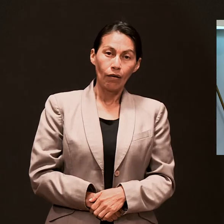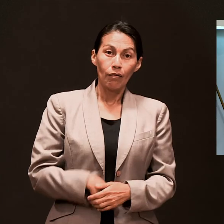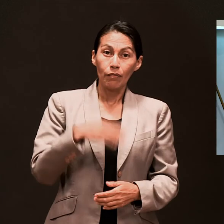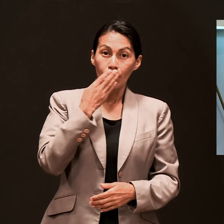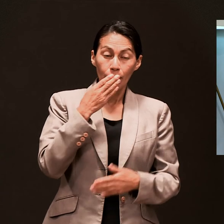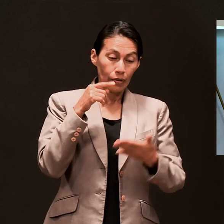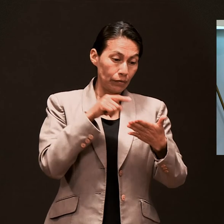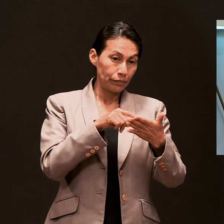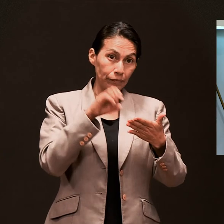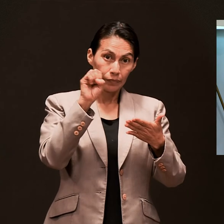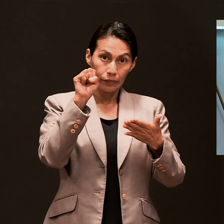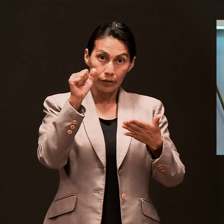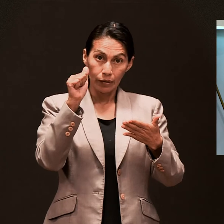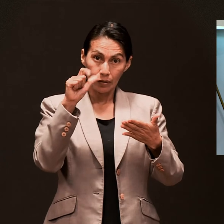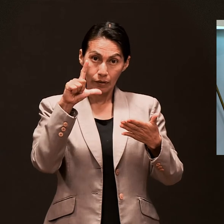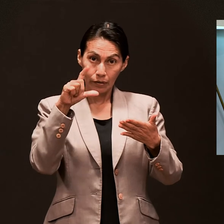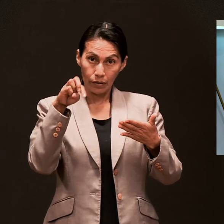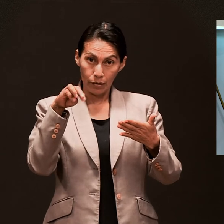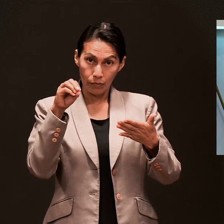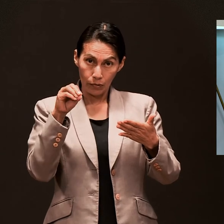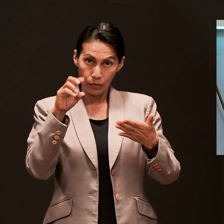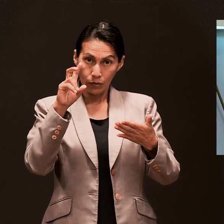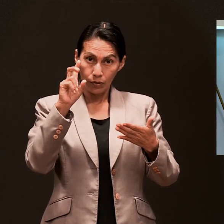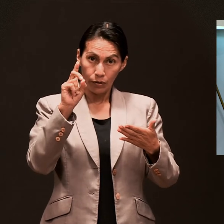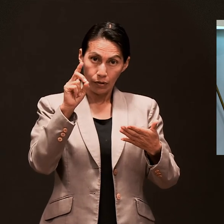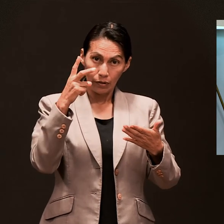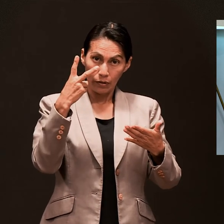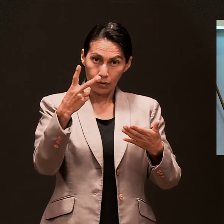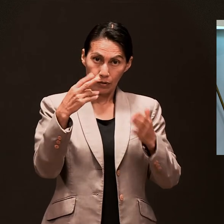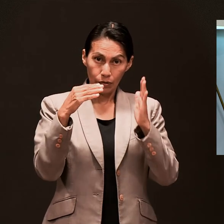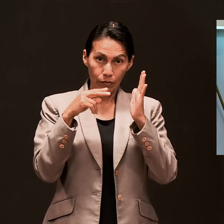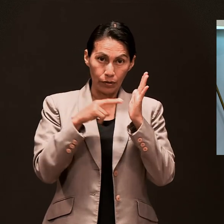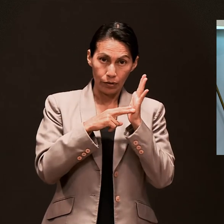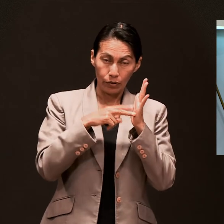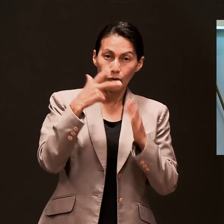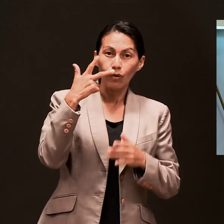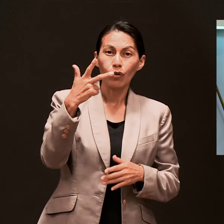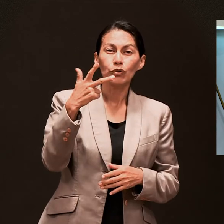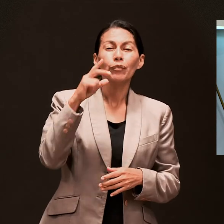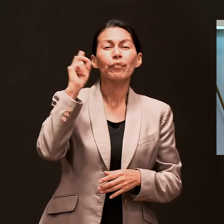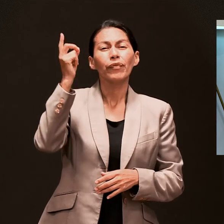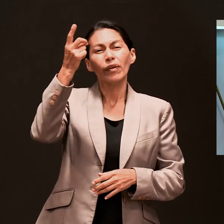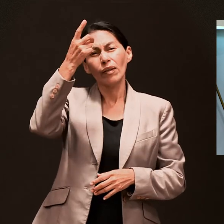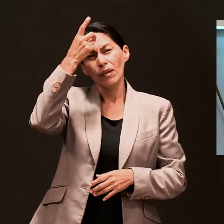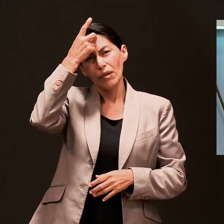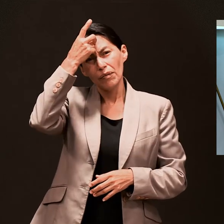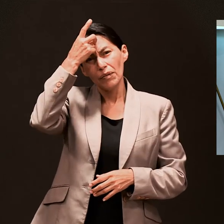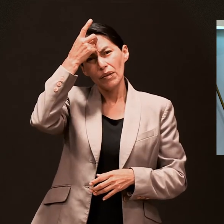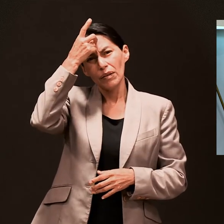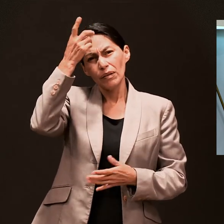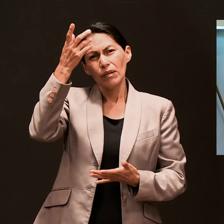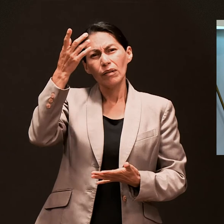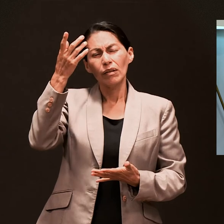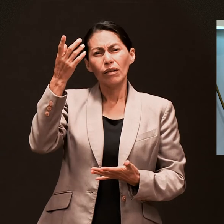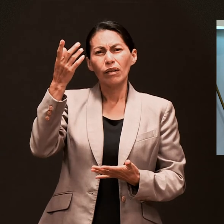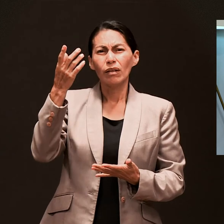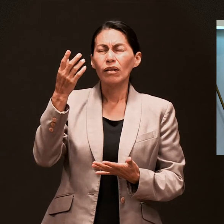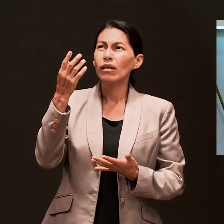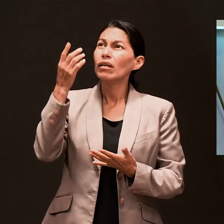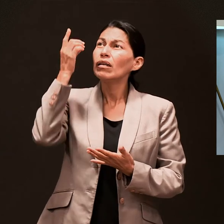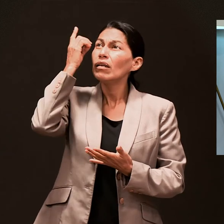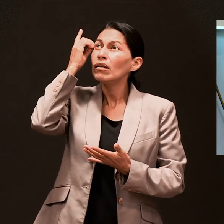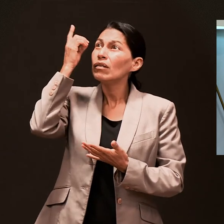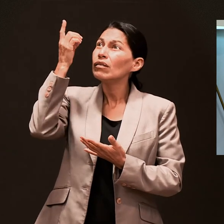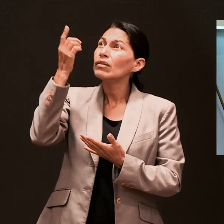el mismo salmo 32 versículo 8 David Recibió la respuesta inmediatamente